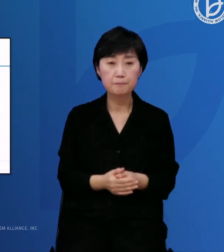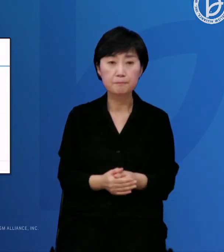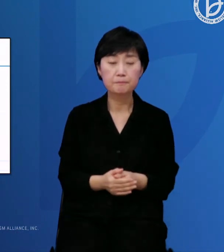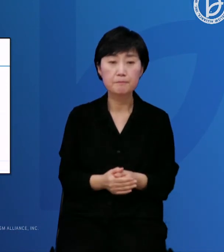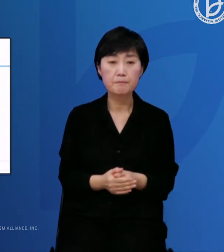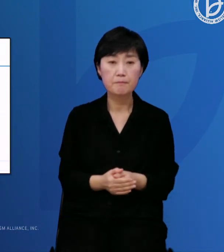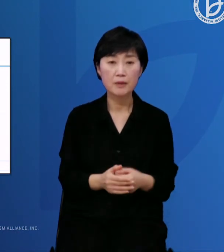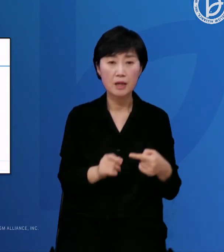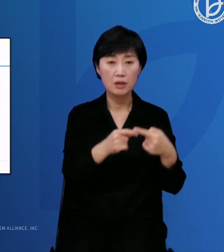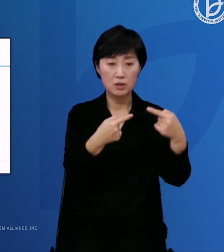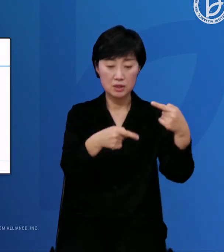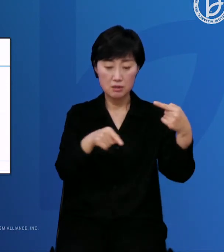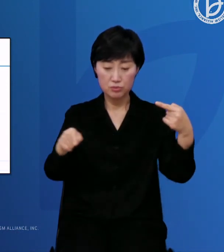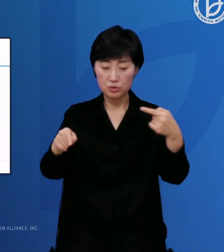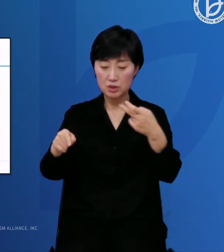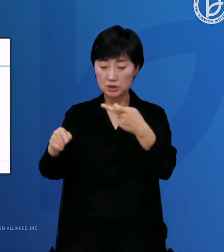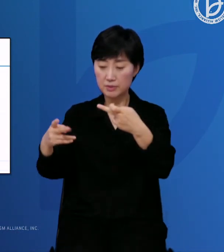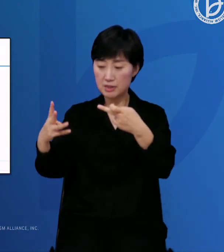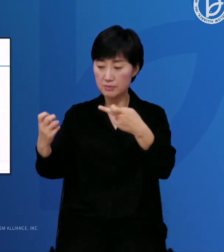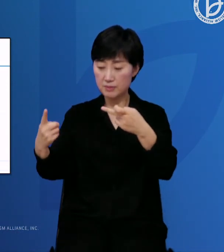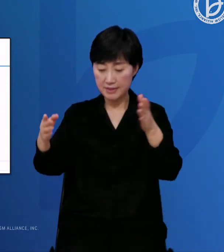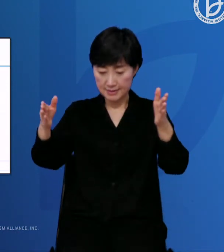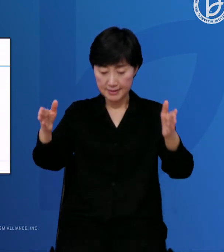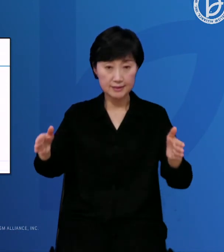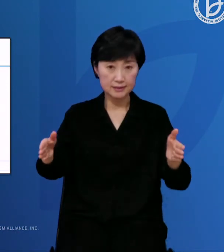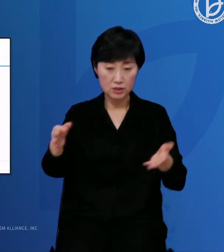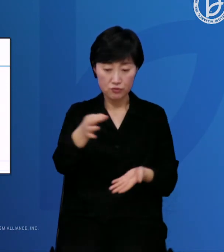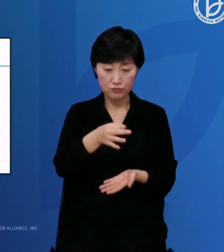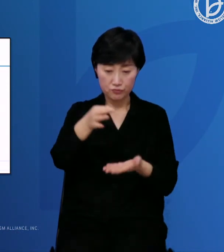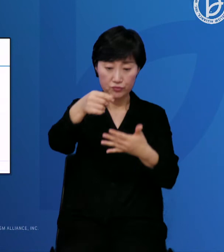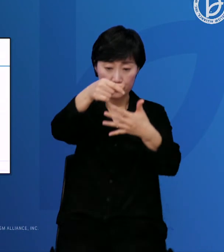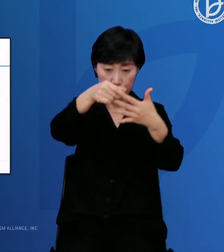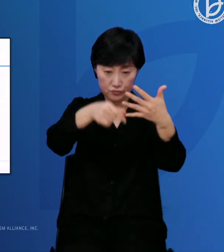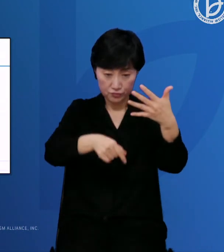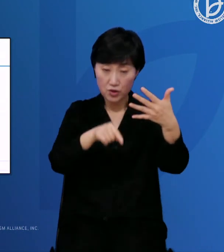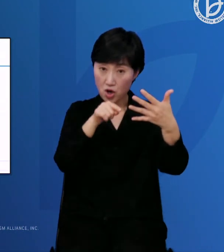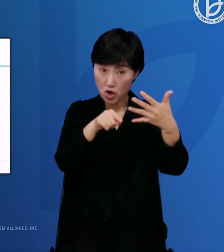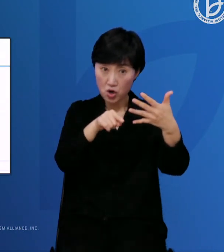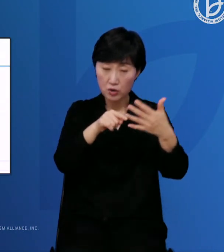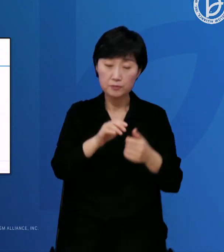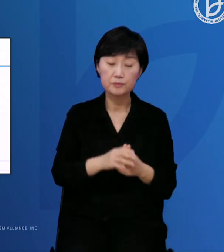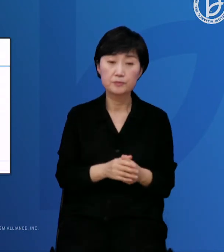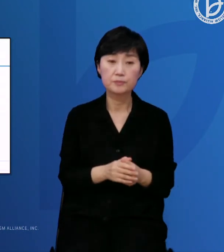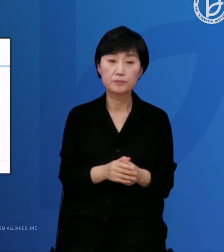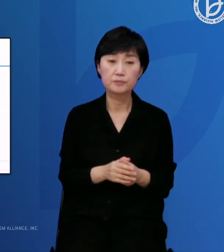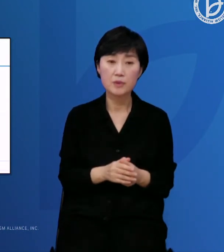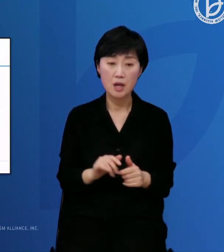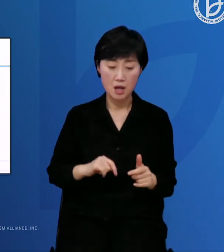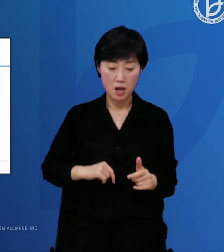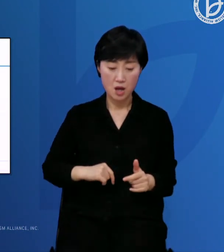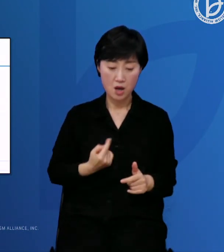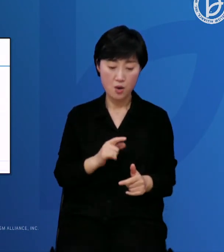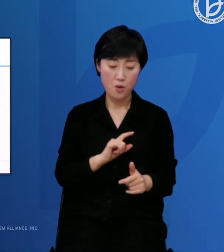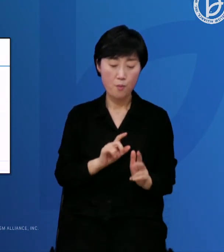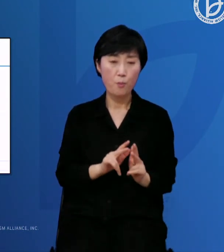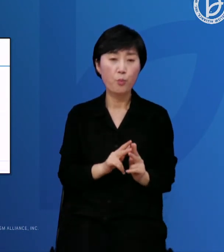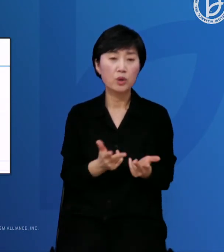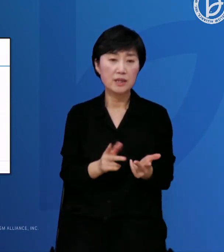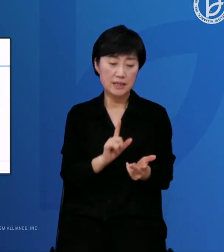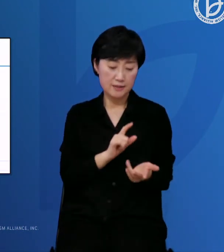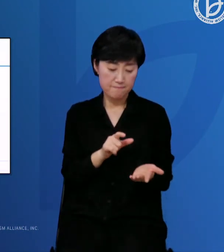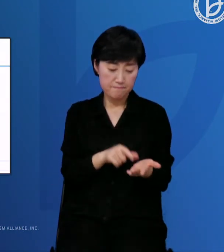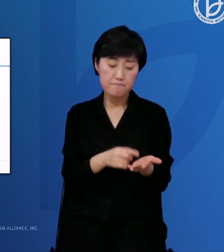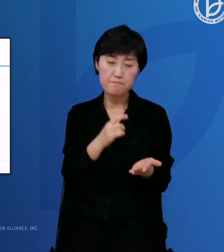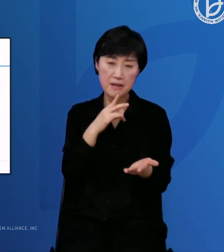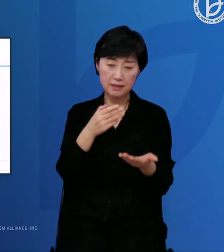2021년 1월 1일부터 12월 31일까지의 헌금 내역을 기준으로 하며 본인의 헌금 내역은 본인의